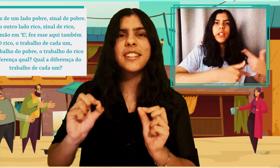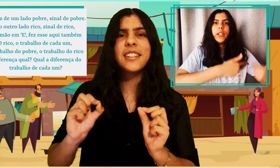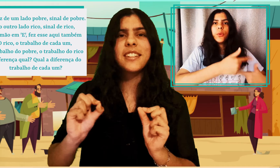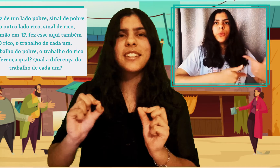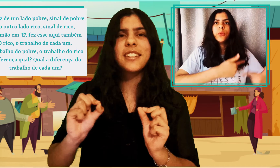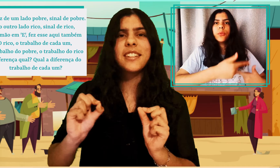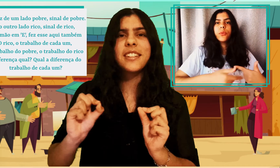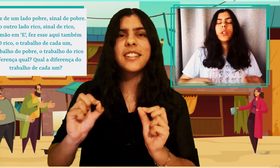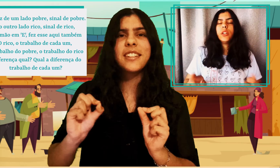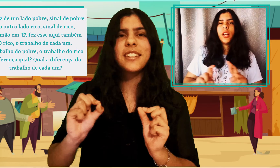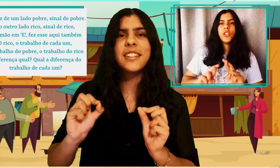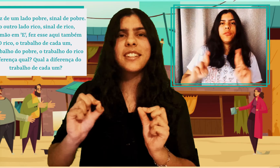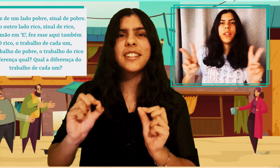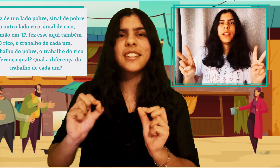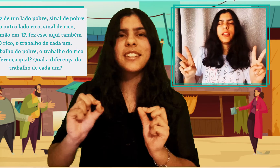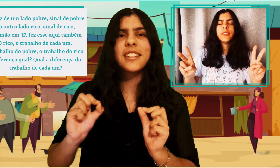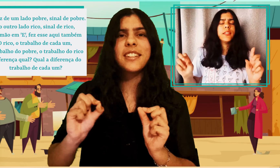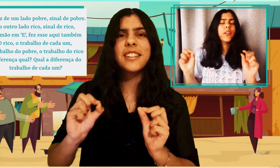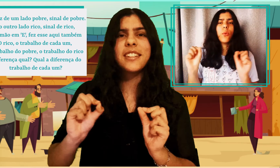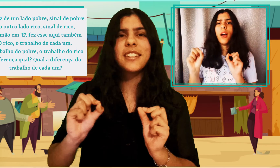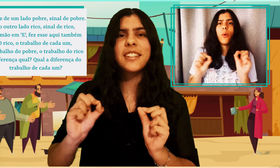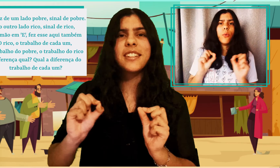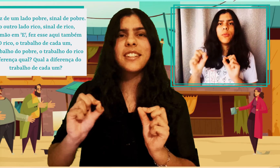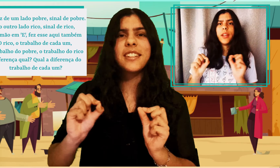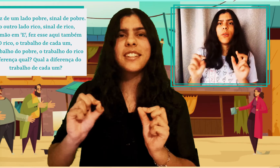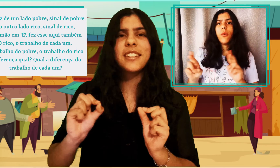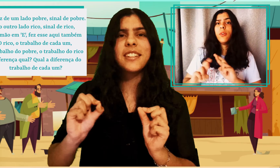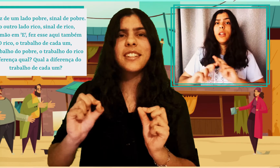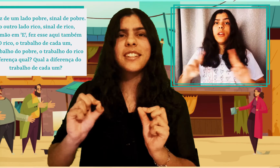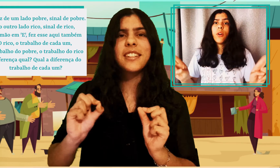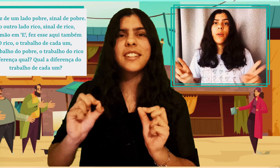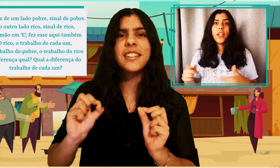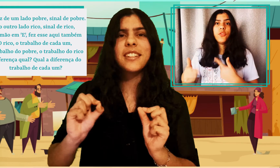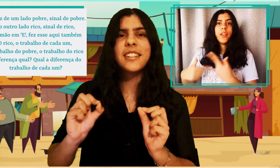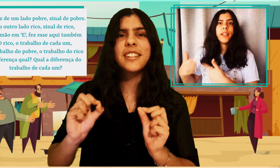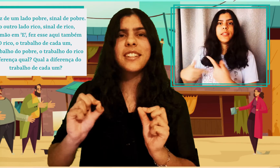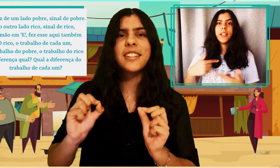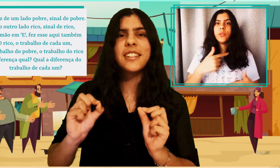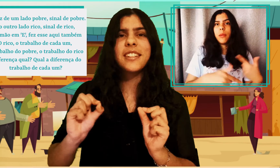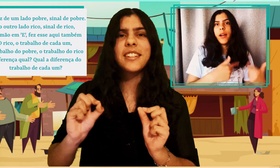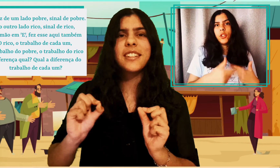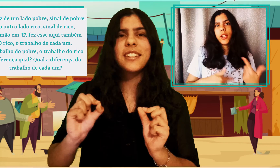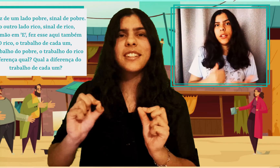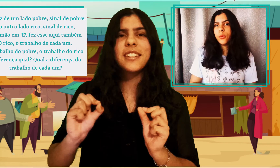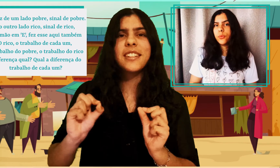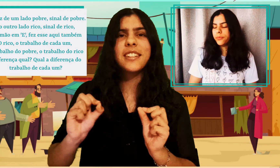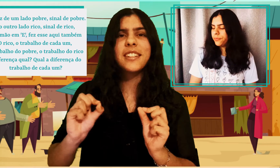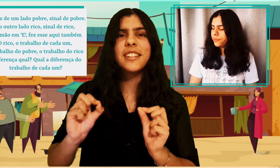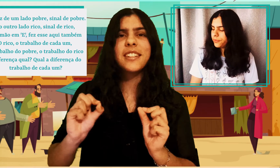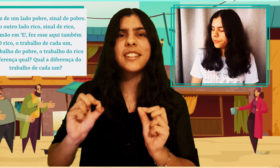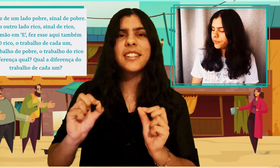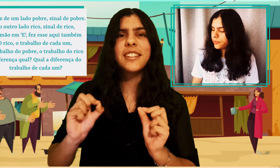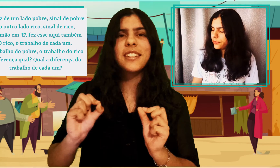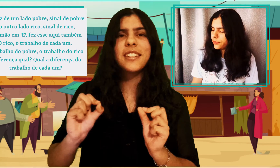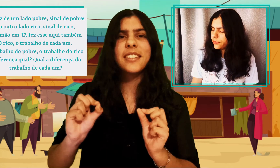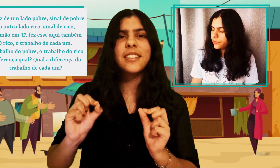do rico. A diferença. Qual? Né? Qual é a diferença aqui do trabalho de cada um?